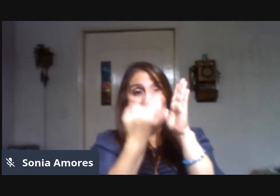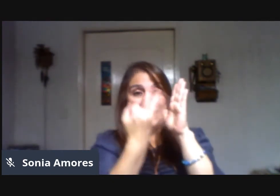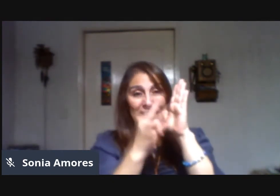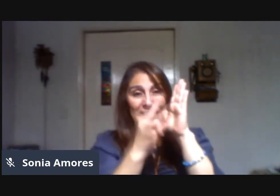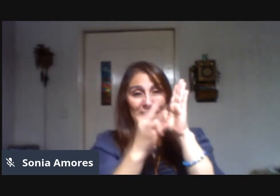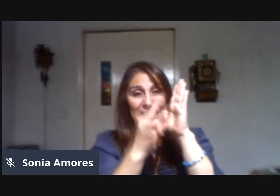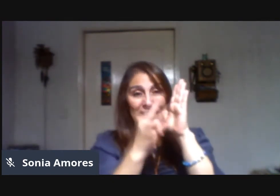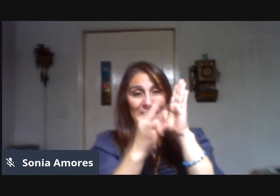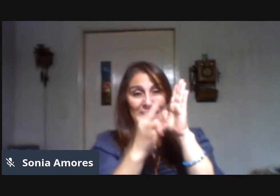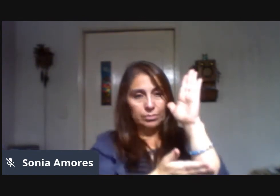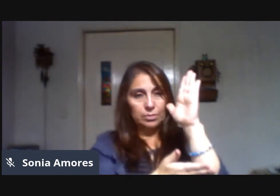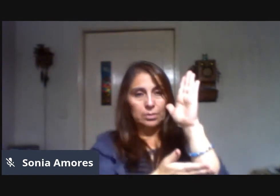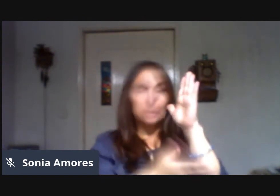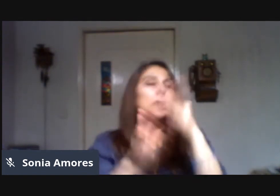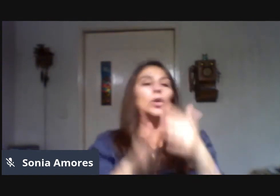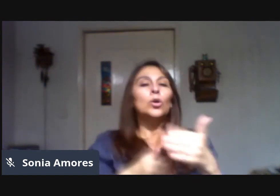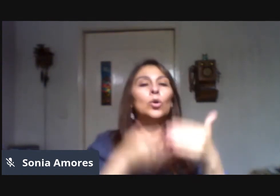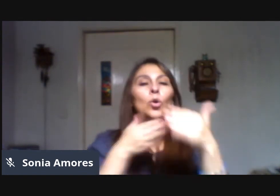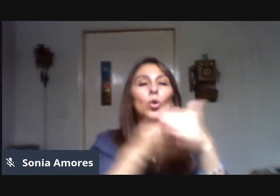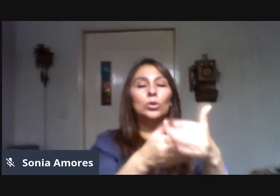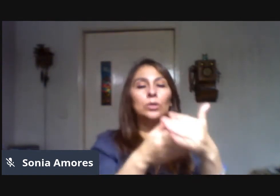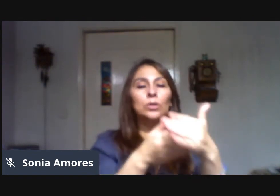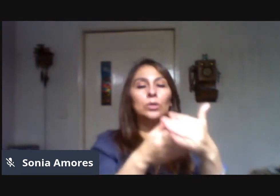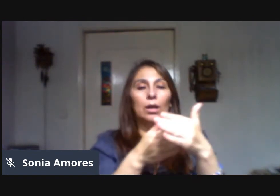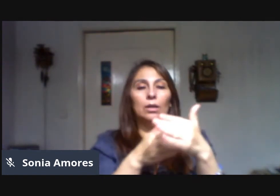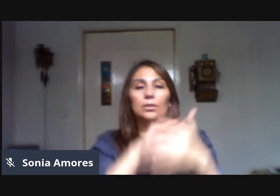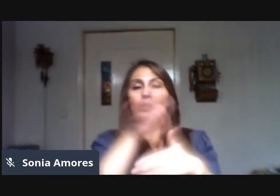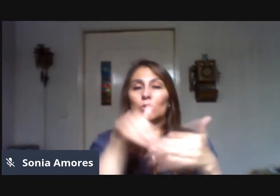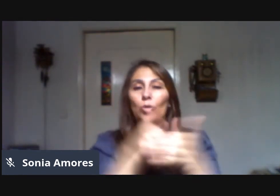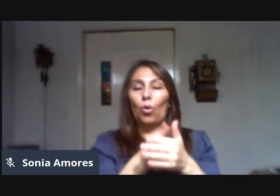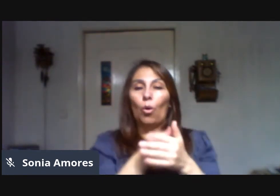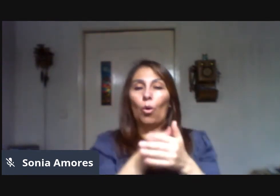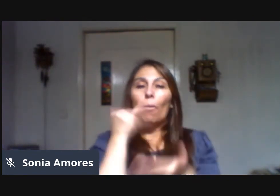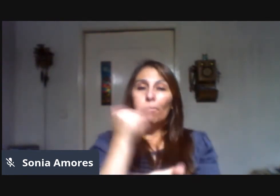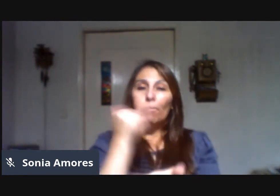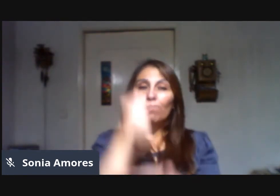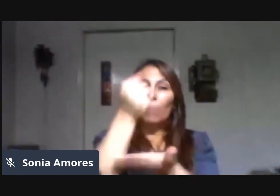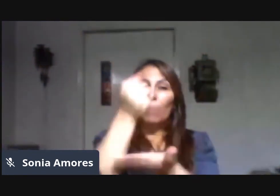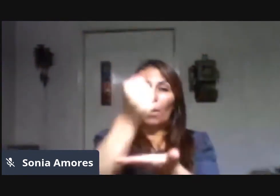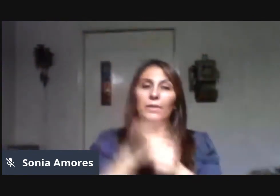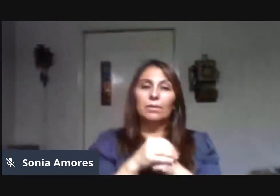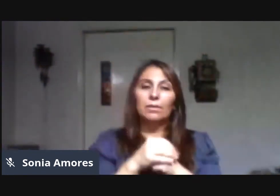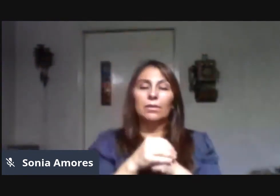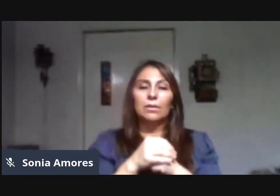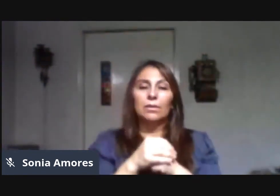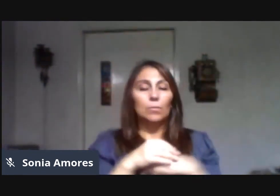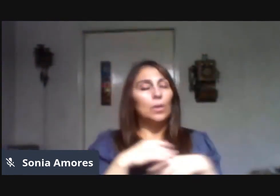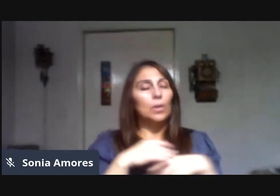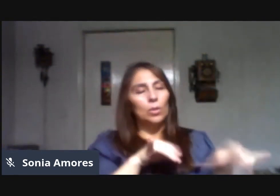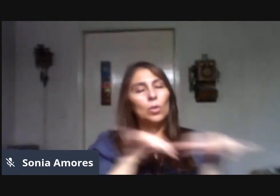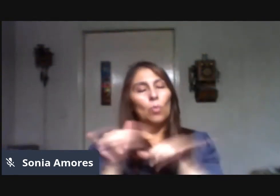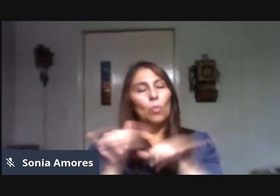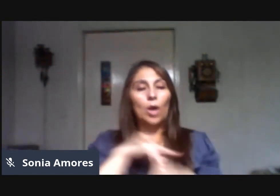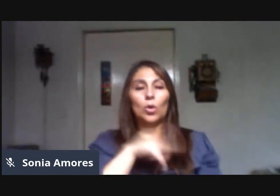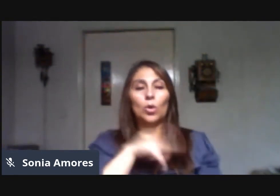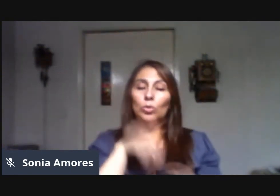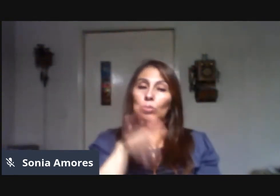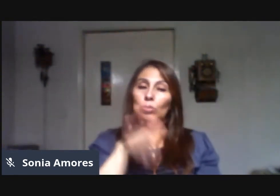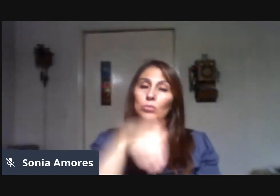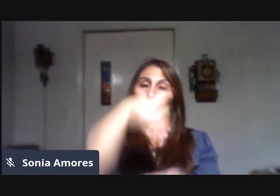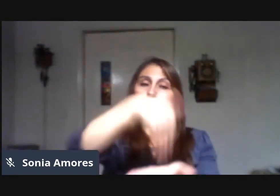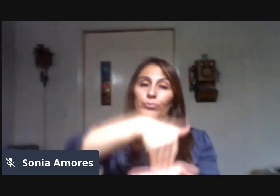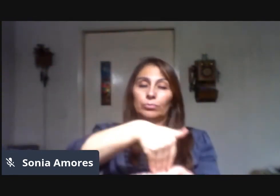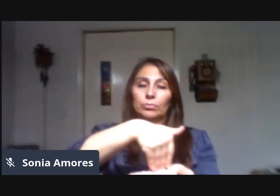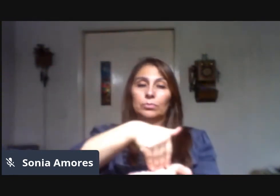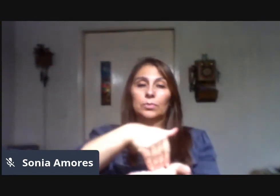colombiano. Hoy yo creo que estábamos igual parados desde un modelo de Estado patriarcal.